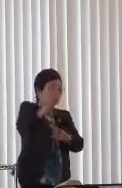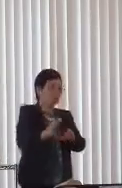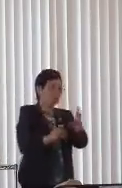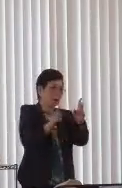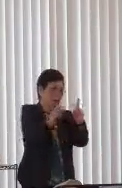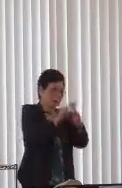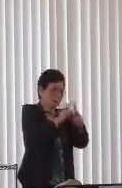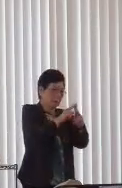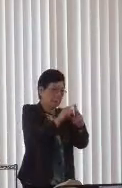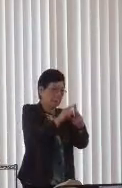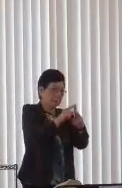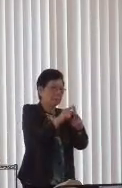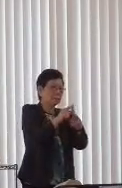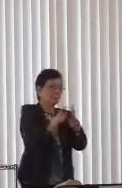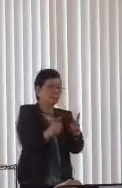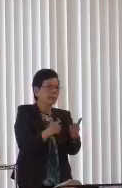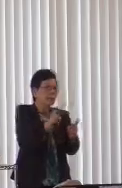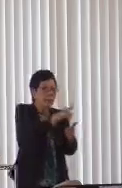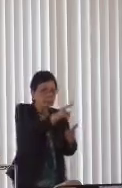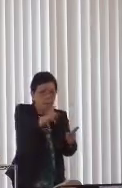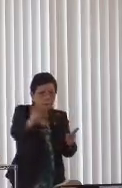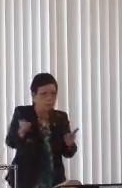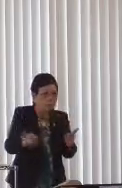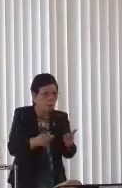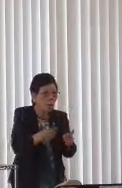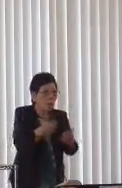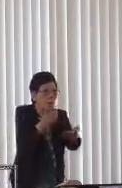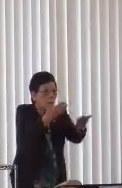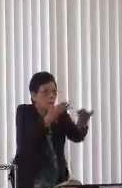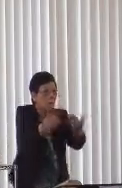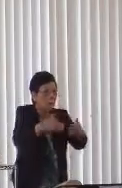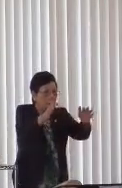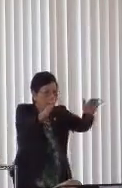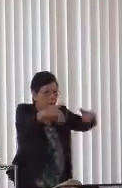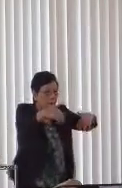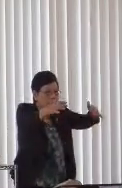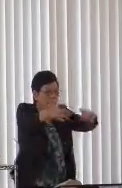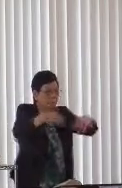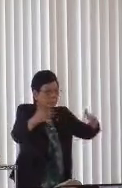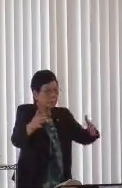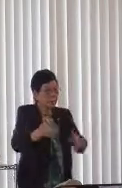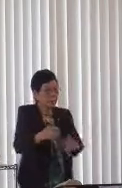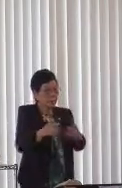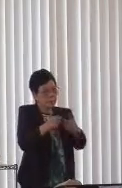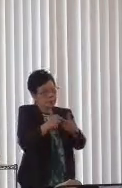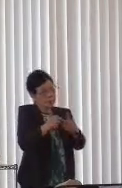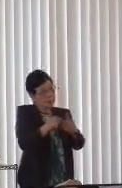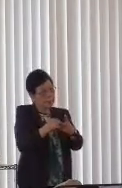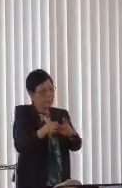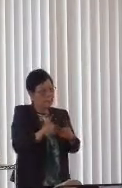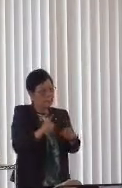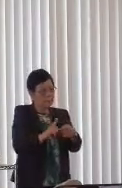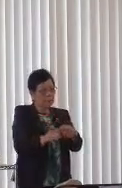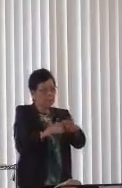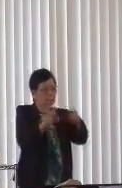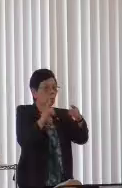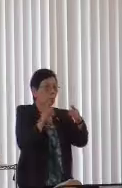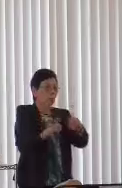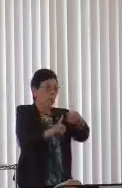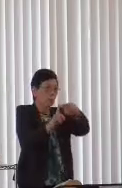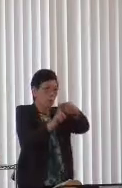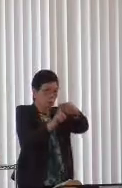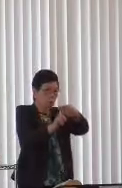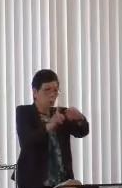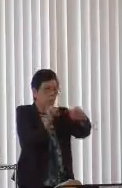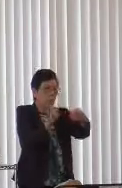ると、そう約束しておられるんですね。で、キリスト教会はもちろん